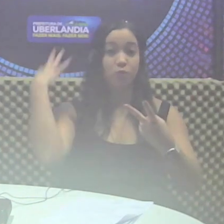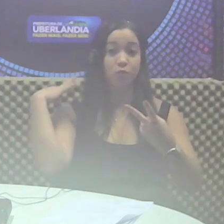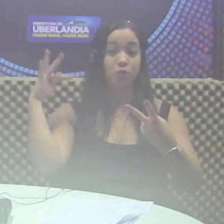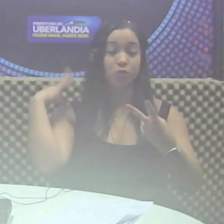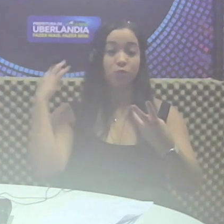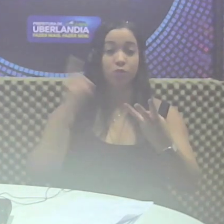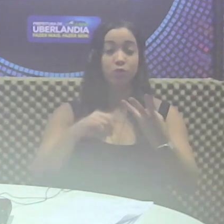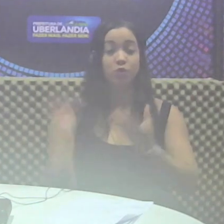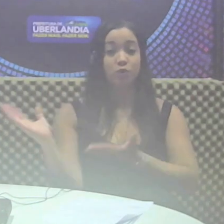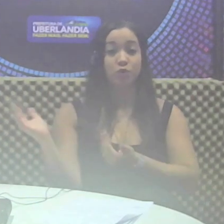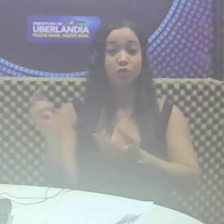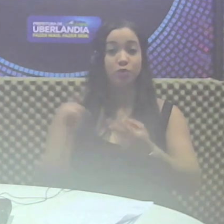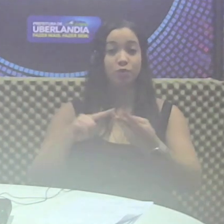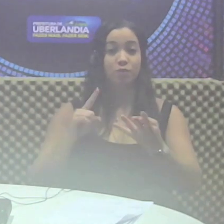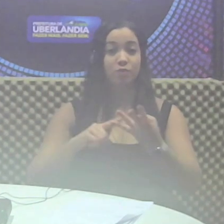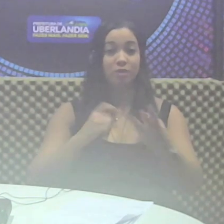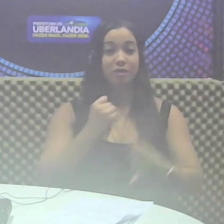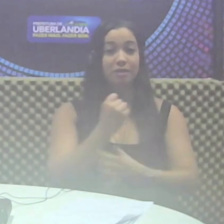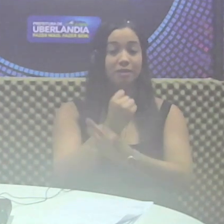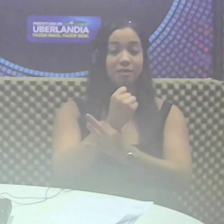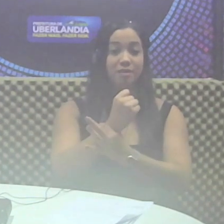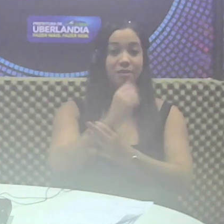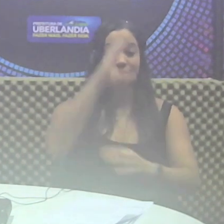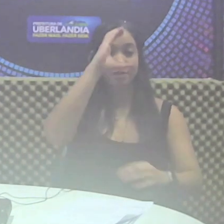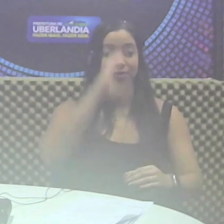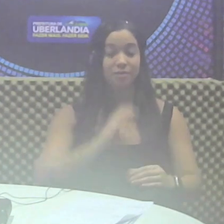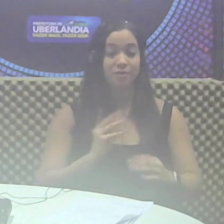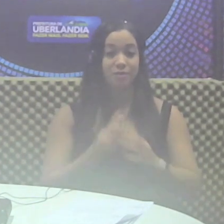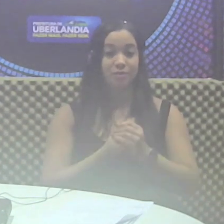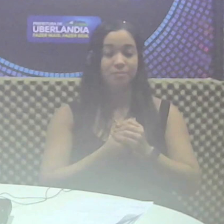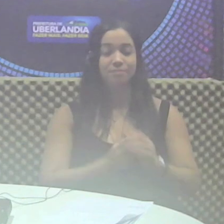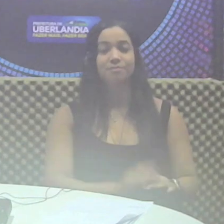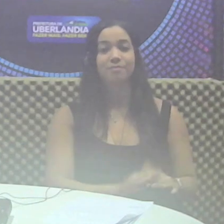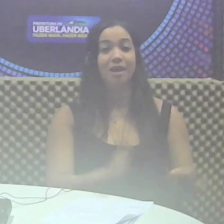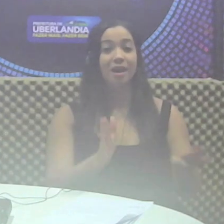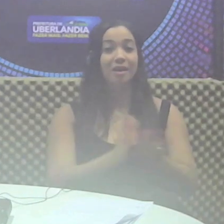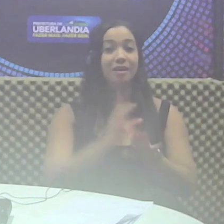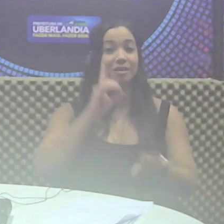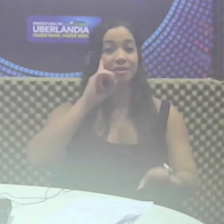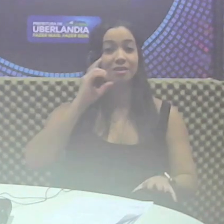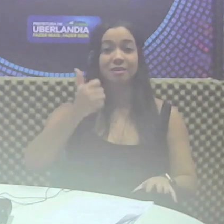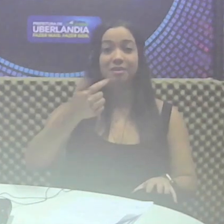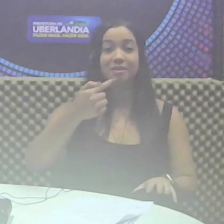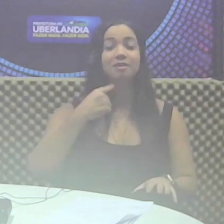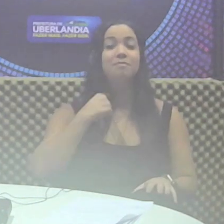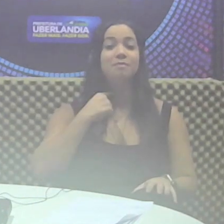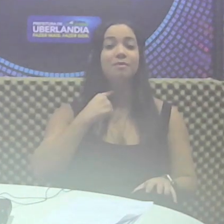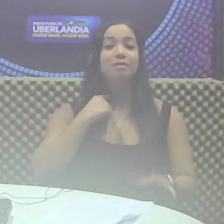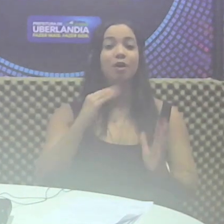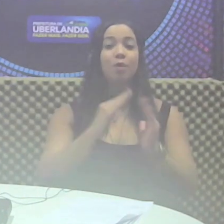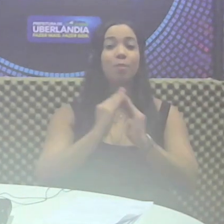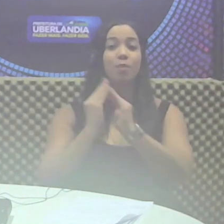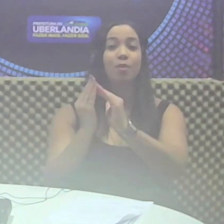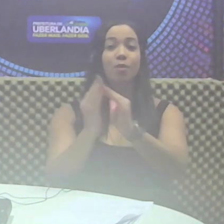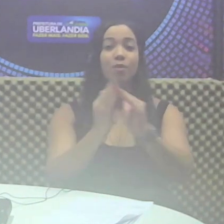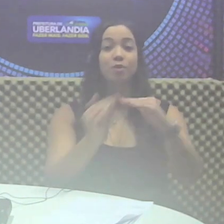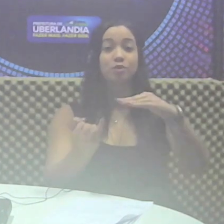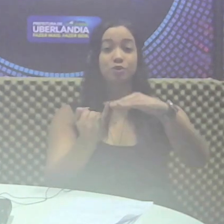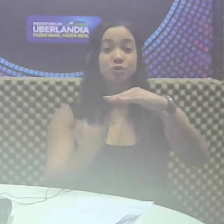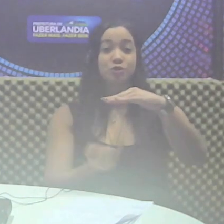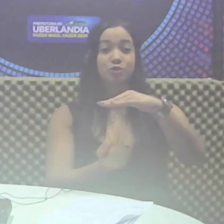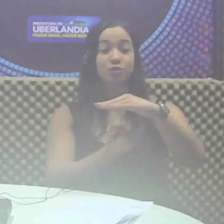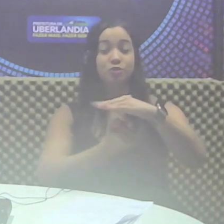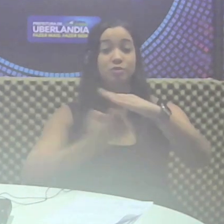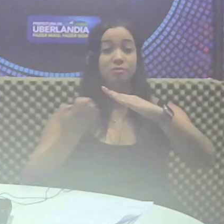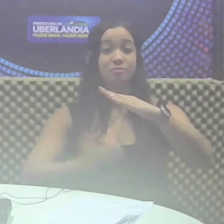de Juventude e de Segurança Integrada. Até o dia 17 de maio, moradores, instituições e empresas